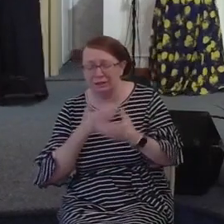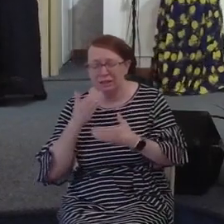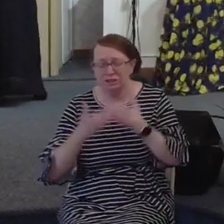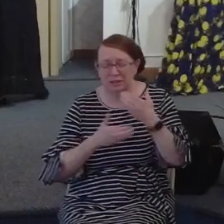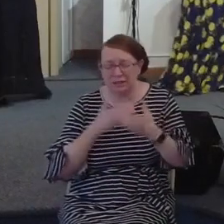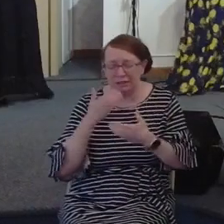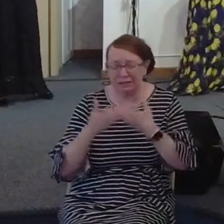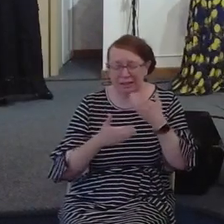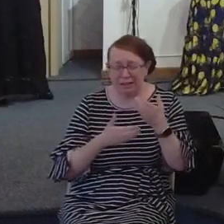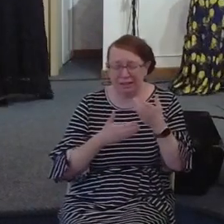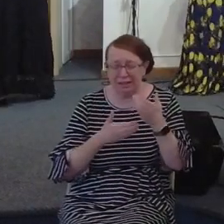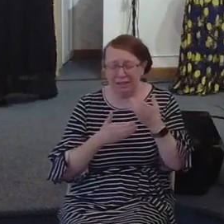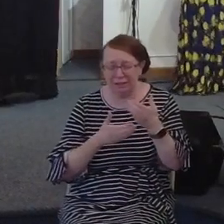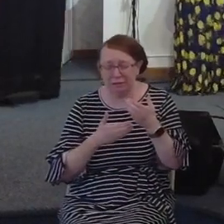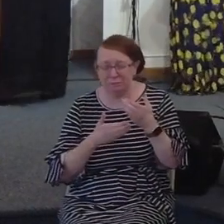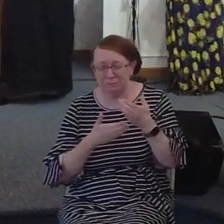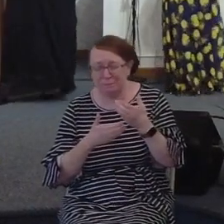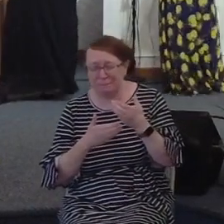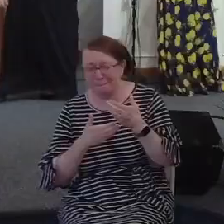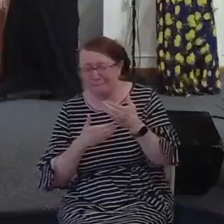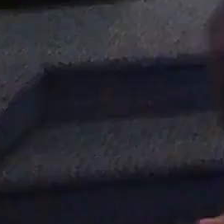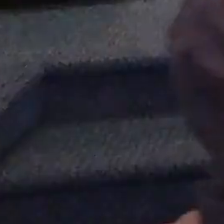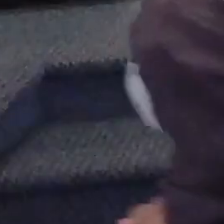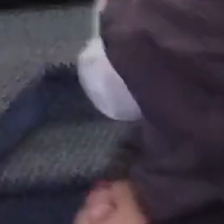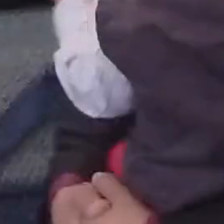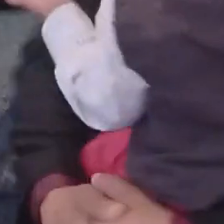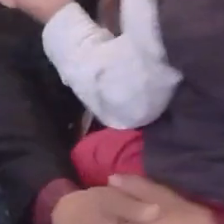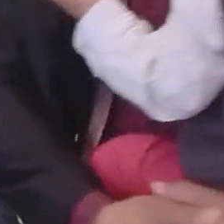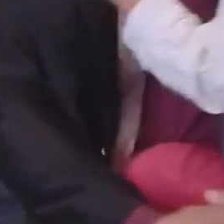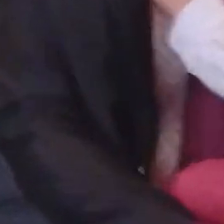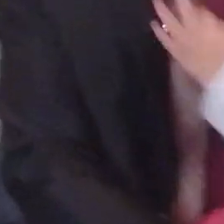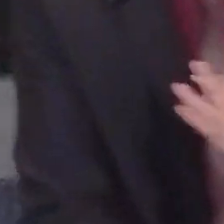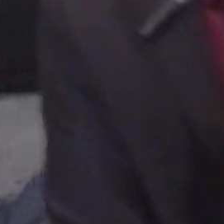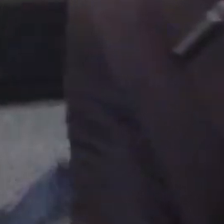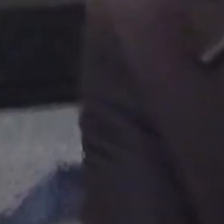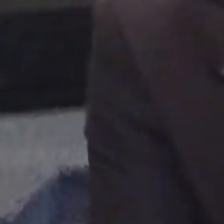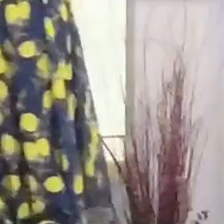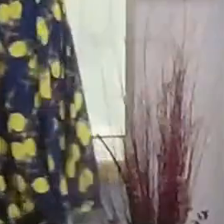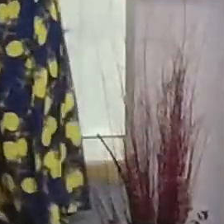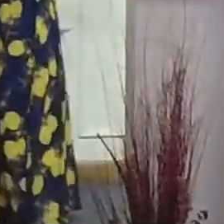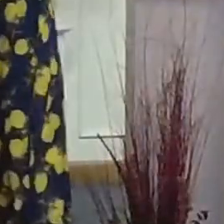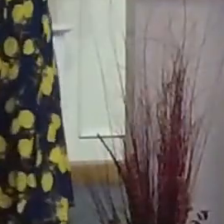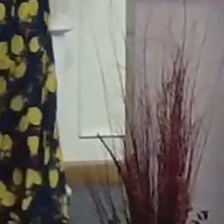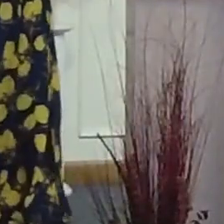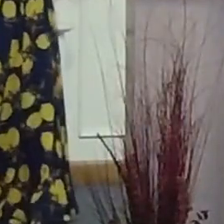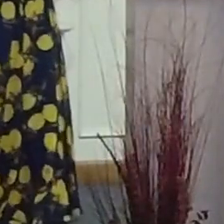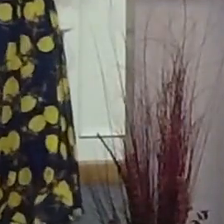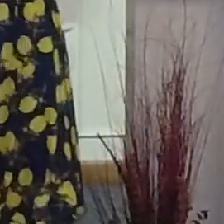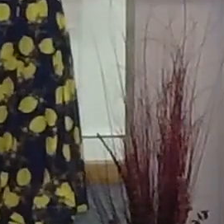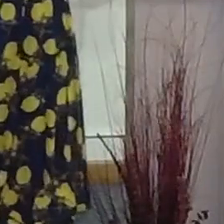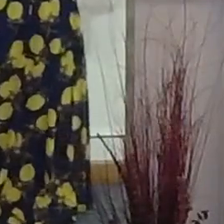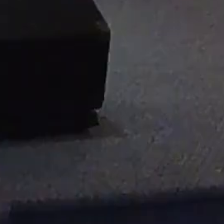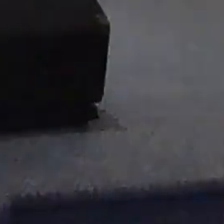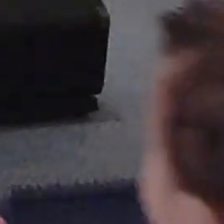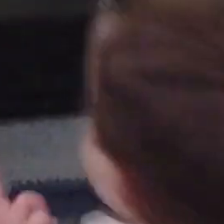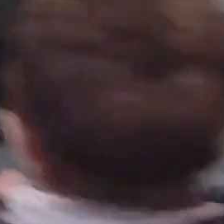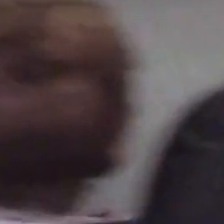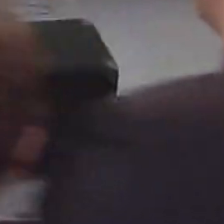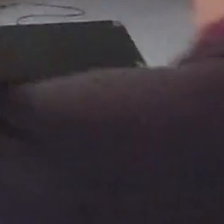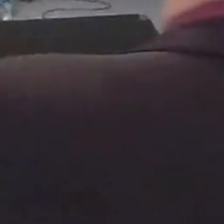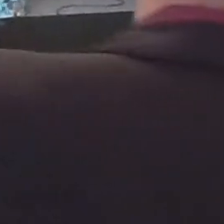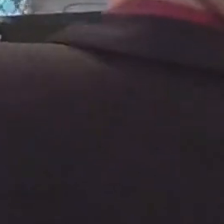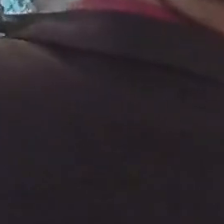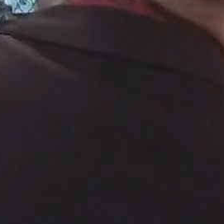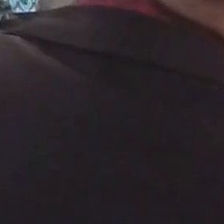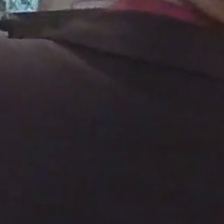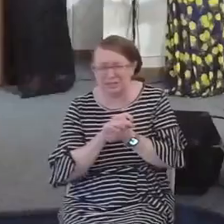Señor Jesucristo, hijo de la hermana Marta, son salvos en tu santo nombre, Dios. Padre, Jonathan es salvo